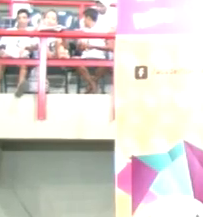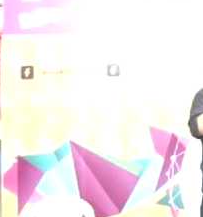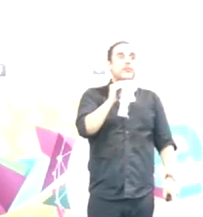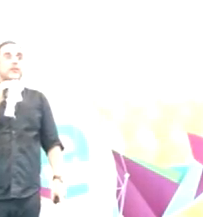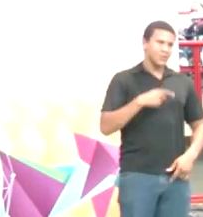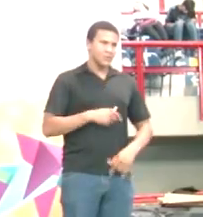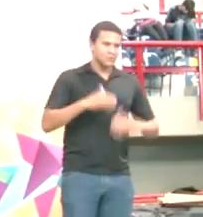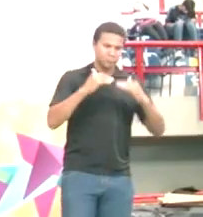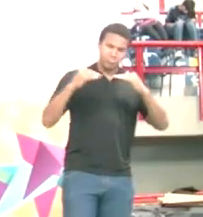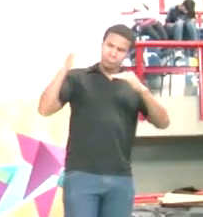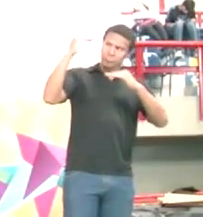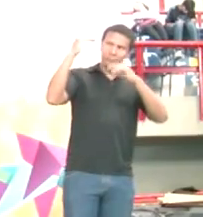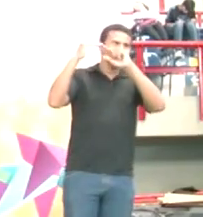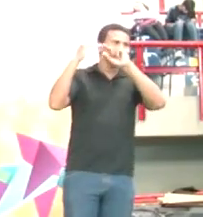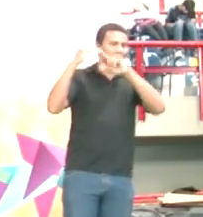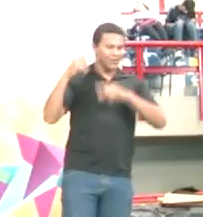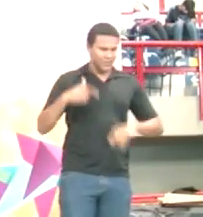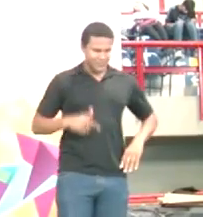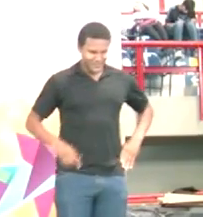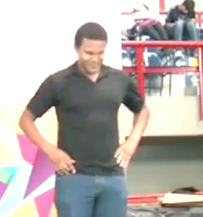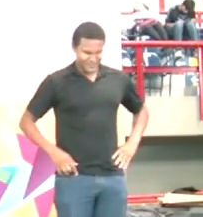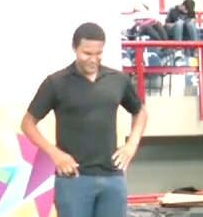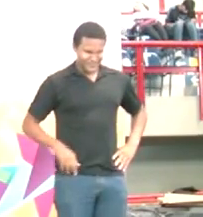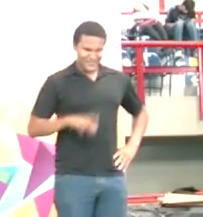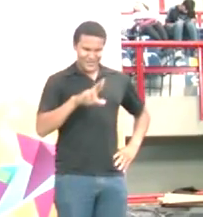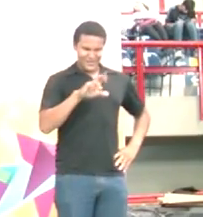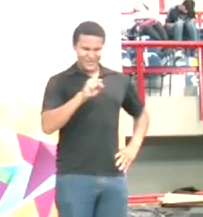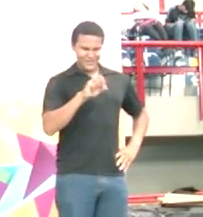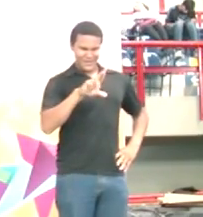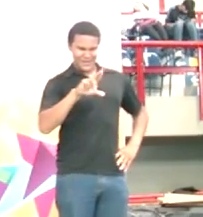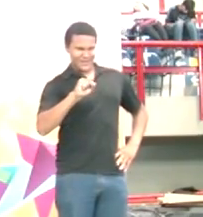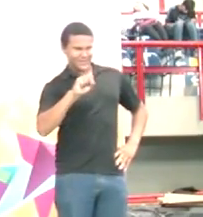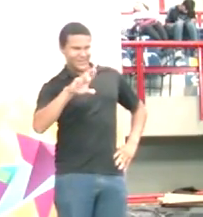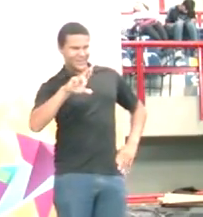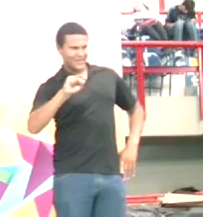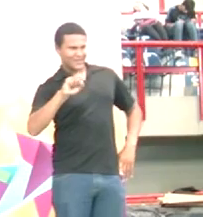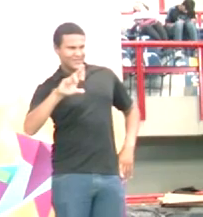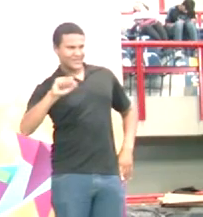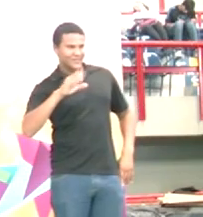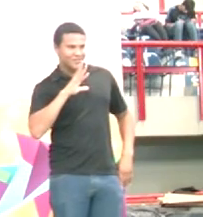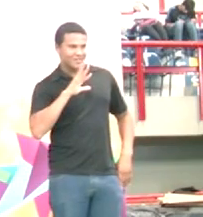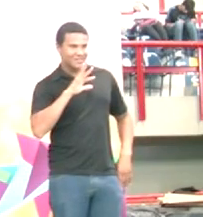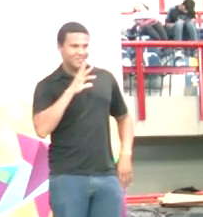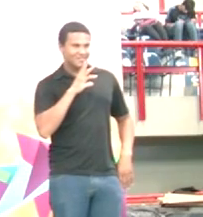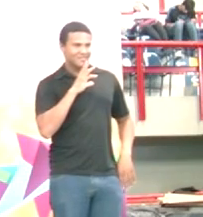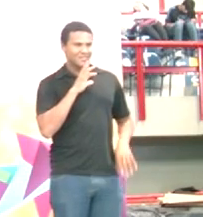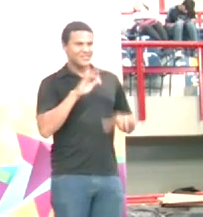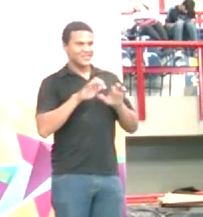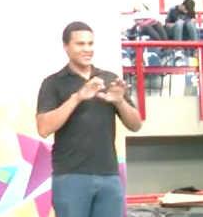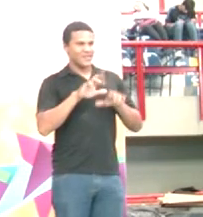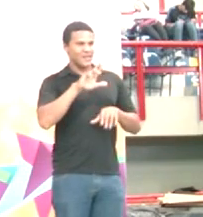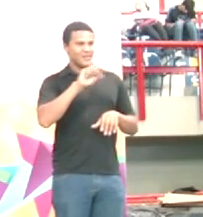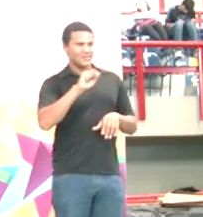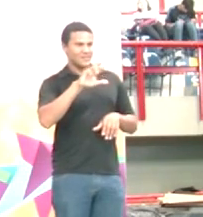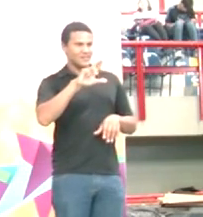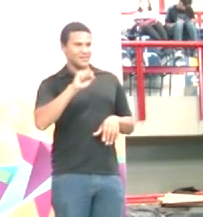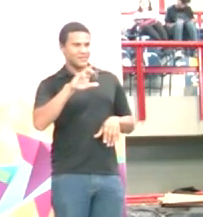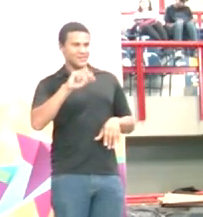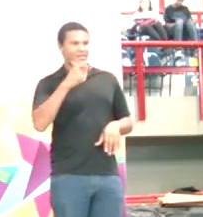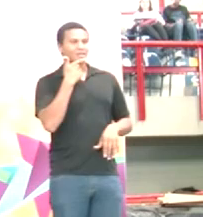riu. Ele disse RS, RS, RS para eles. Vocês são